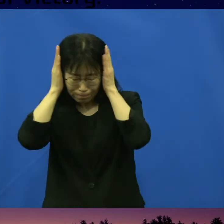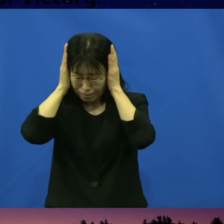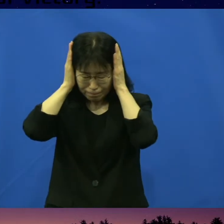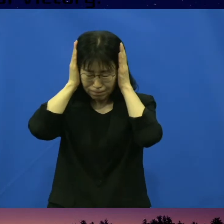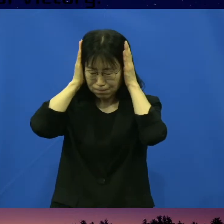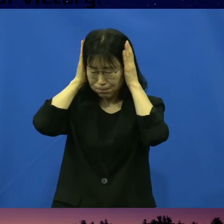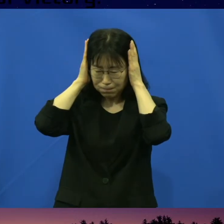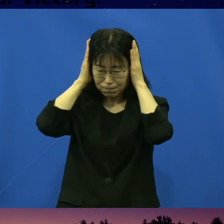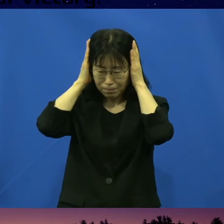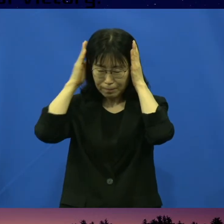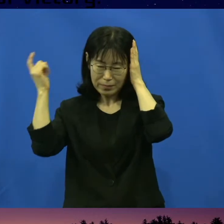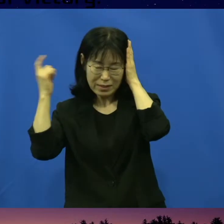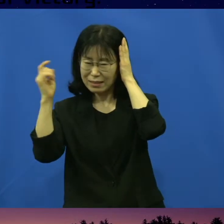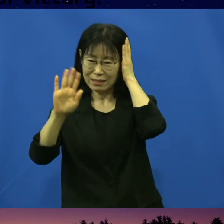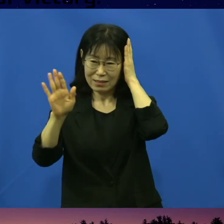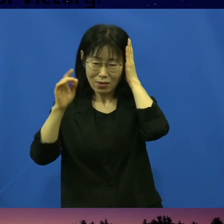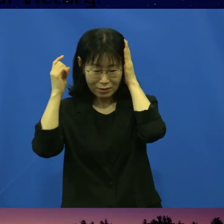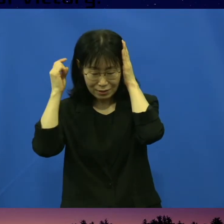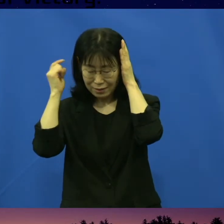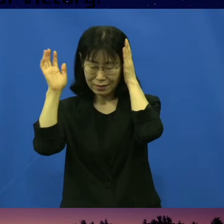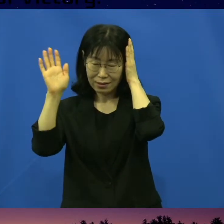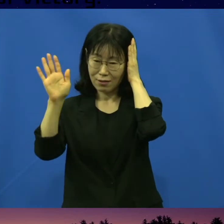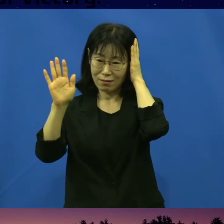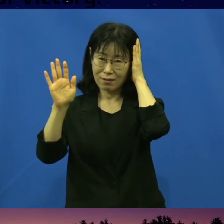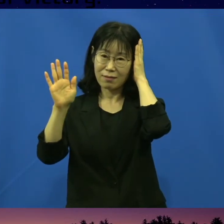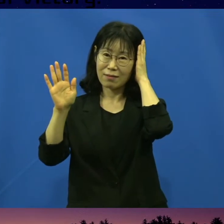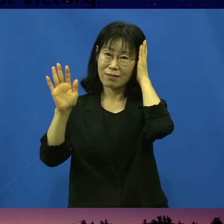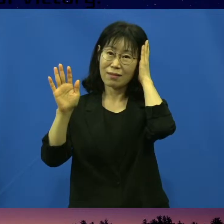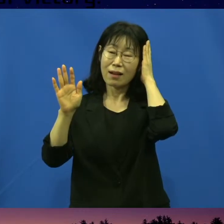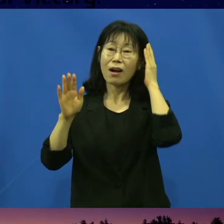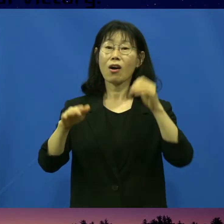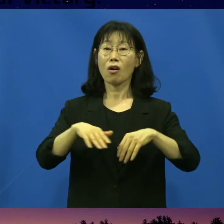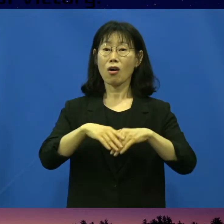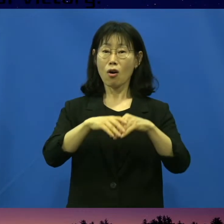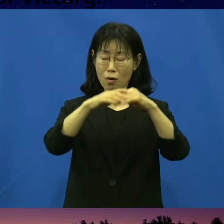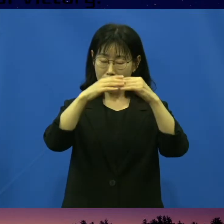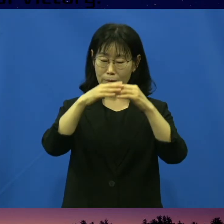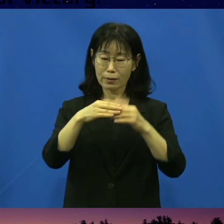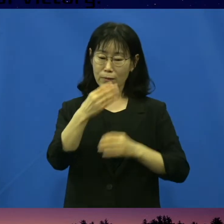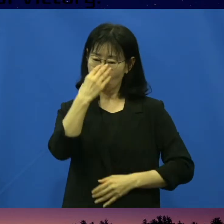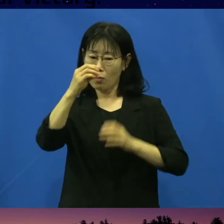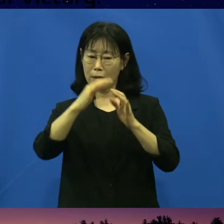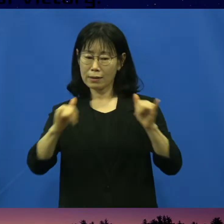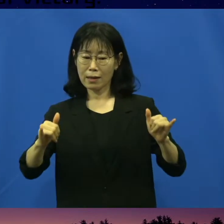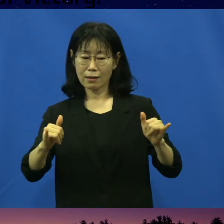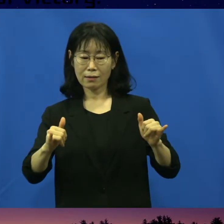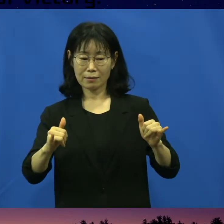그는 한 번도 고개를 숙여본 적이 없어요. 모두가 자기 아래에 있어. 사람들이